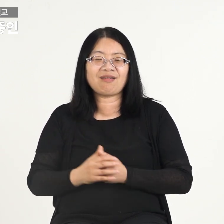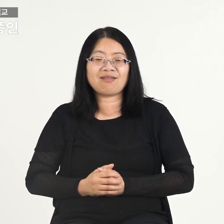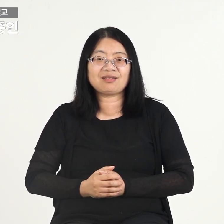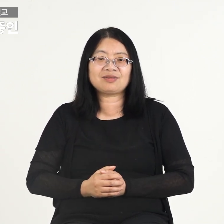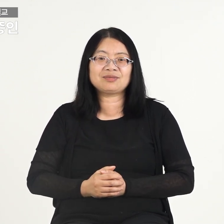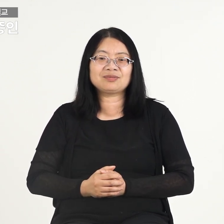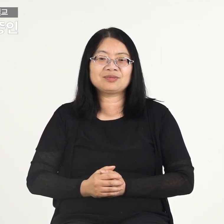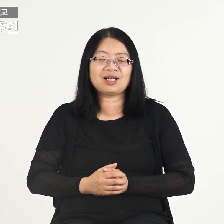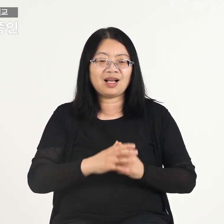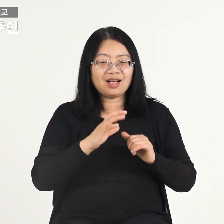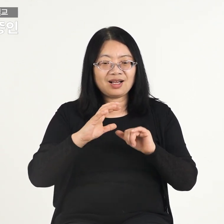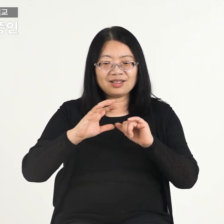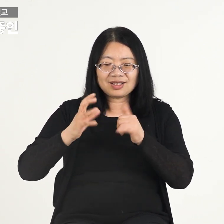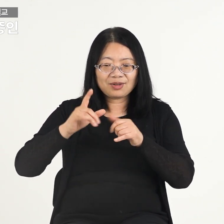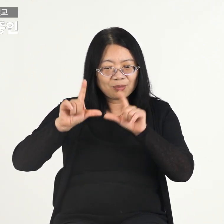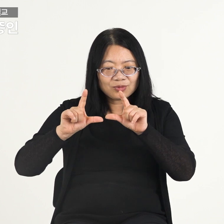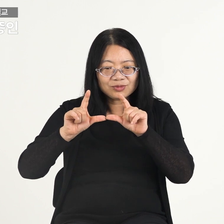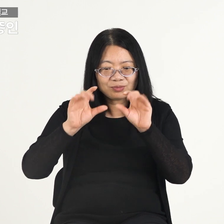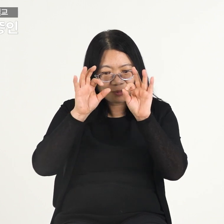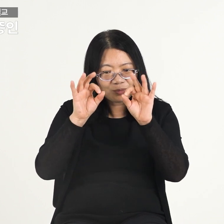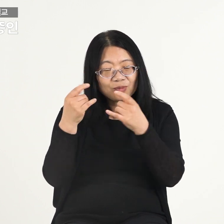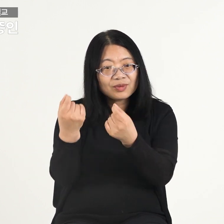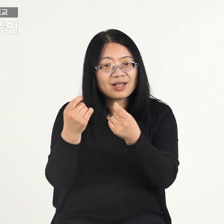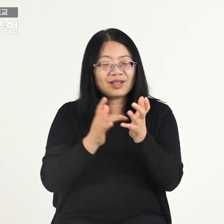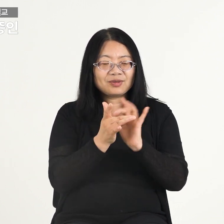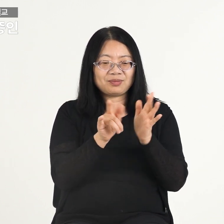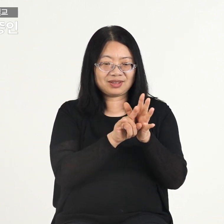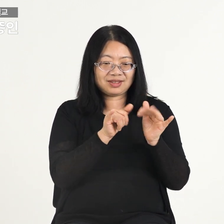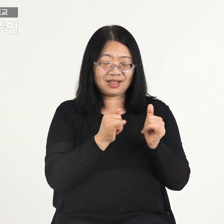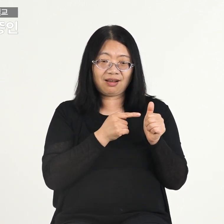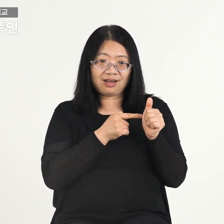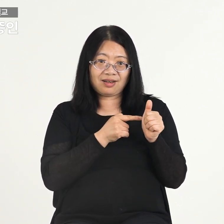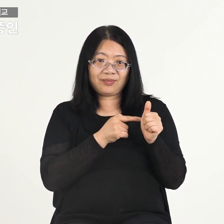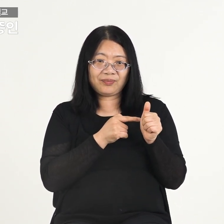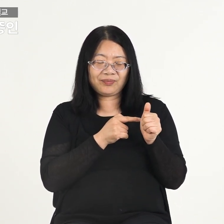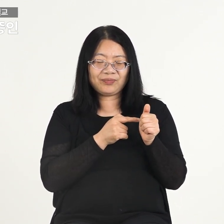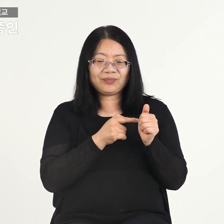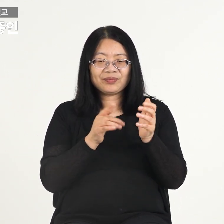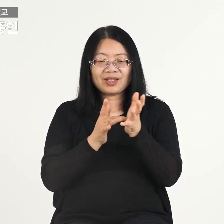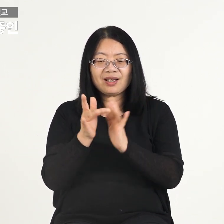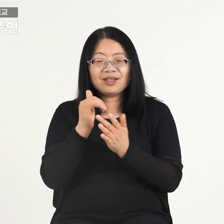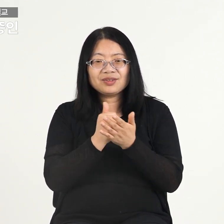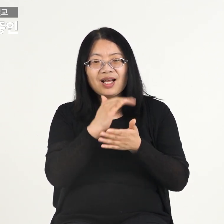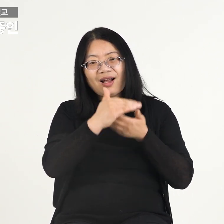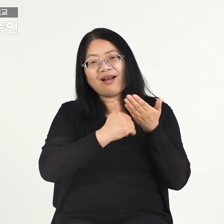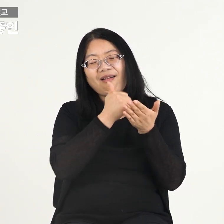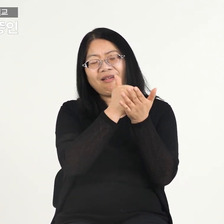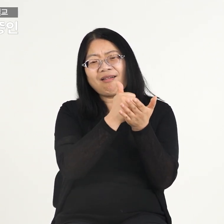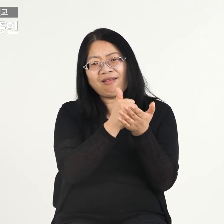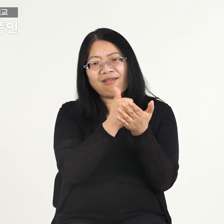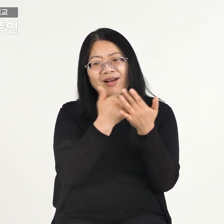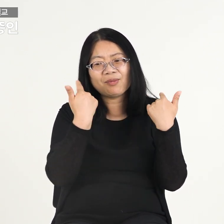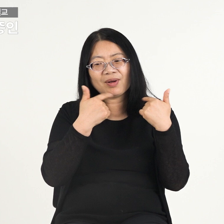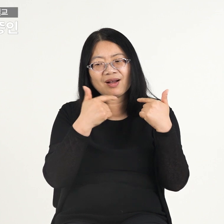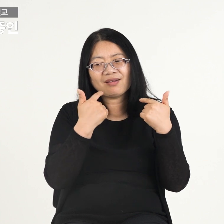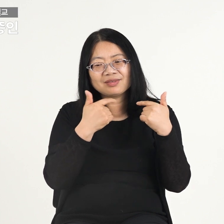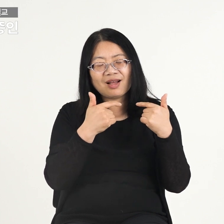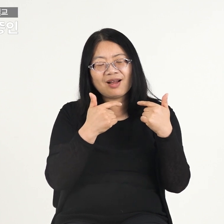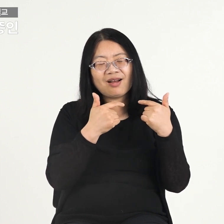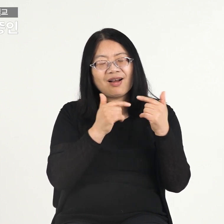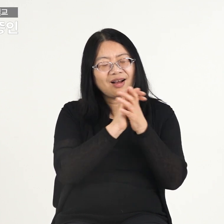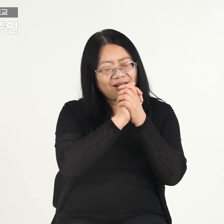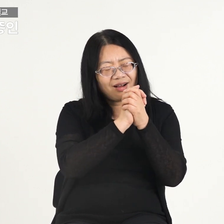기뻐서. 그러니까 세상이 똑같잖아요. 예수 믿는 사람들, 예수님, 하나님 맨날 노래